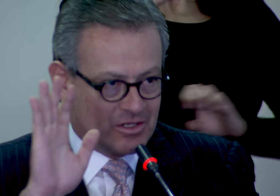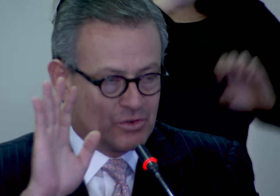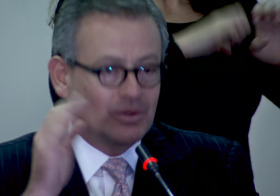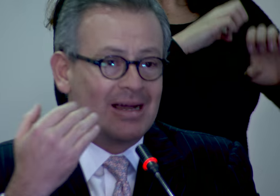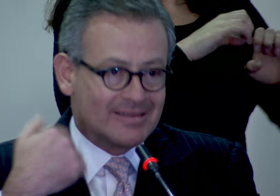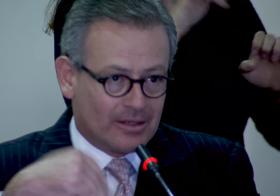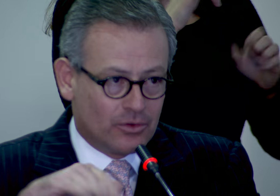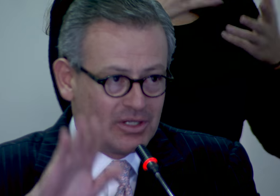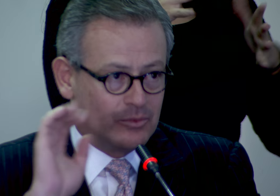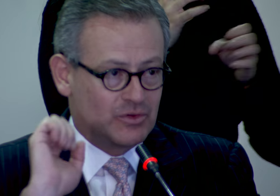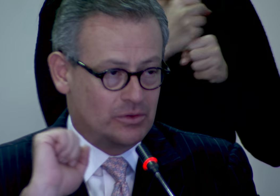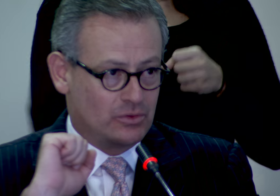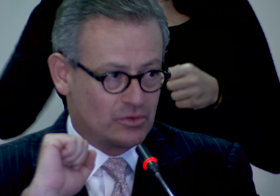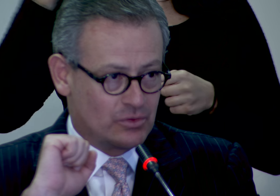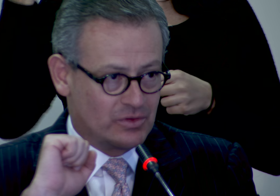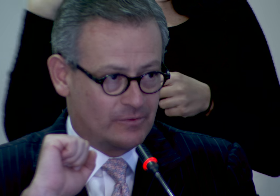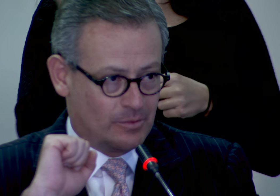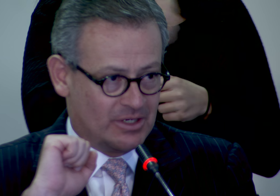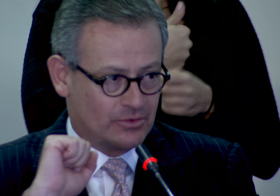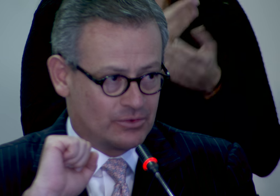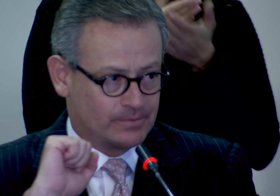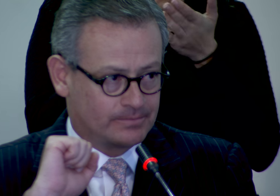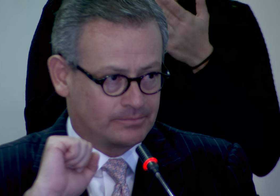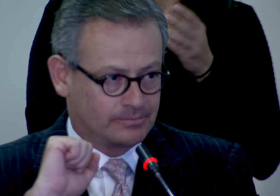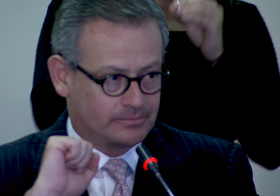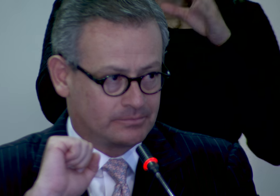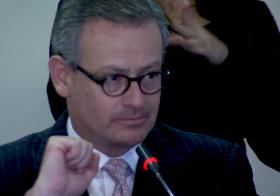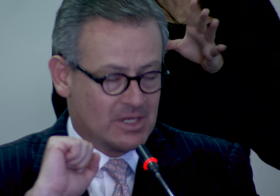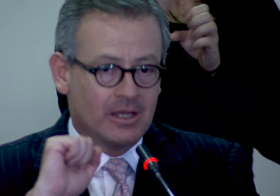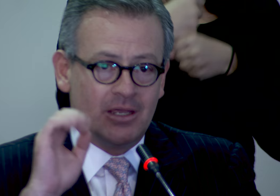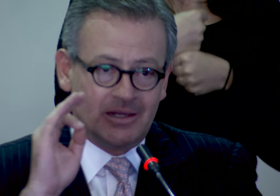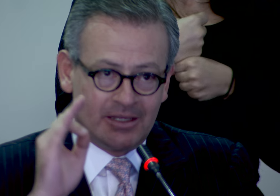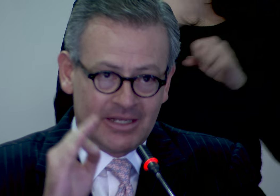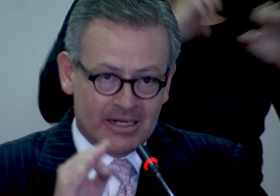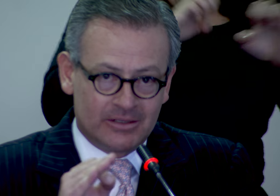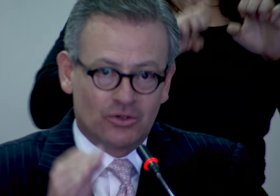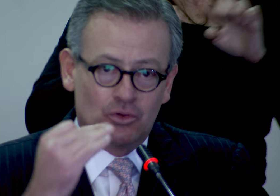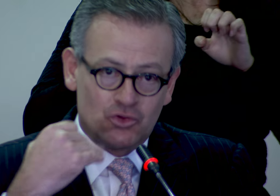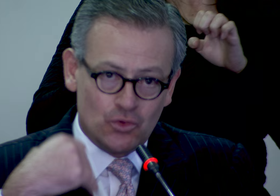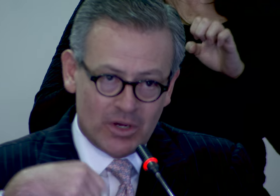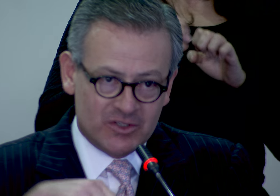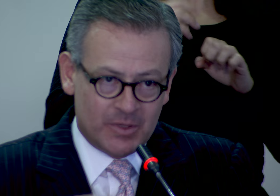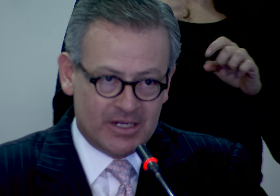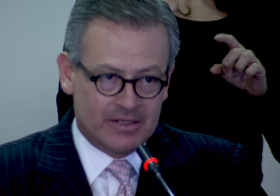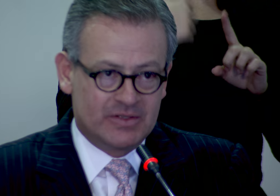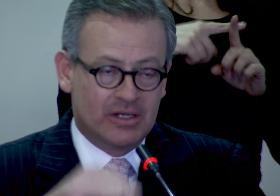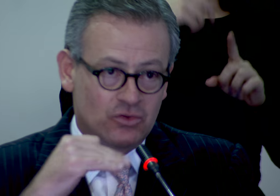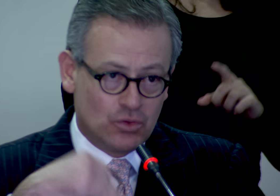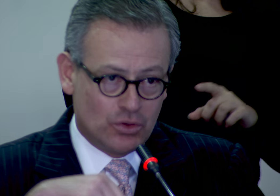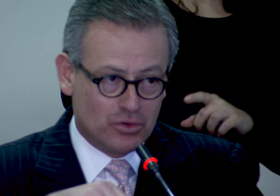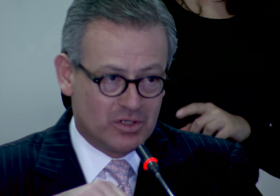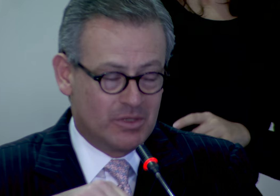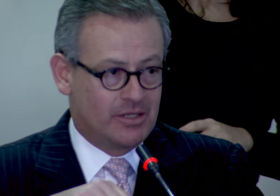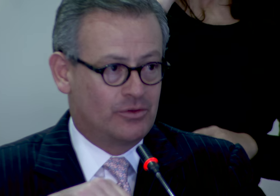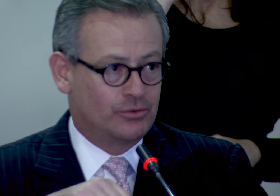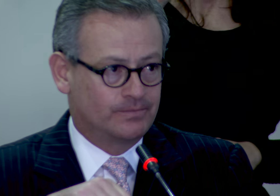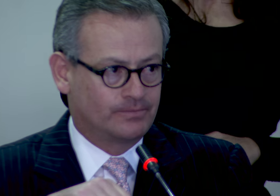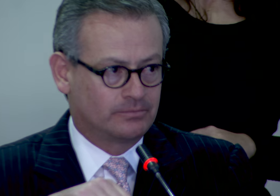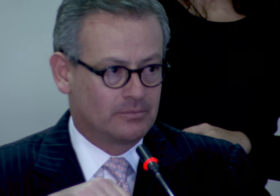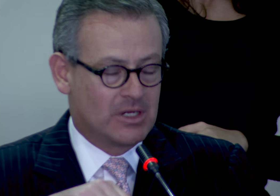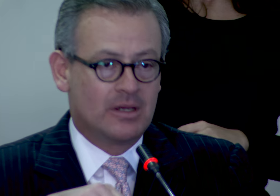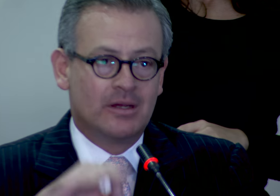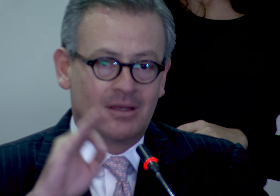lo ha hecho hasta donde hemos sido nosotros informados. Y tendrán, con su experiencia y su